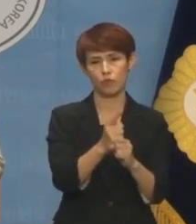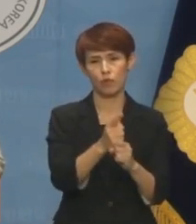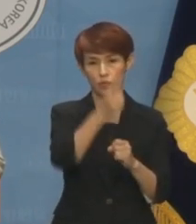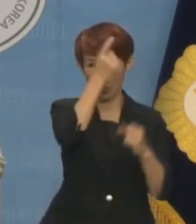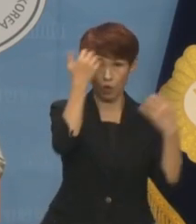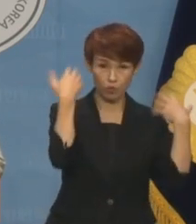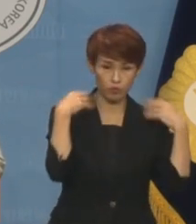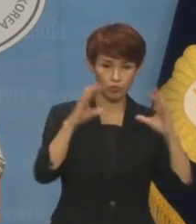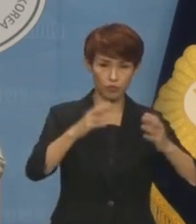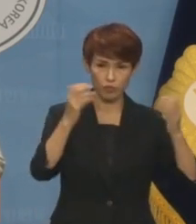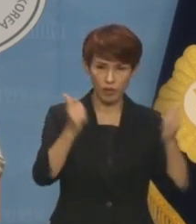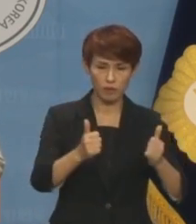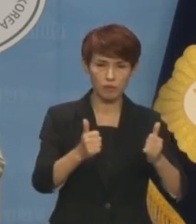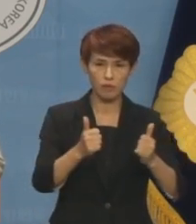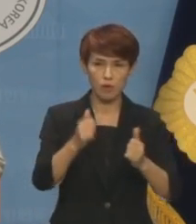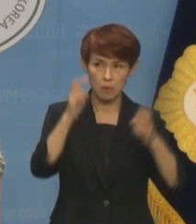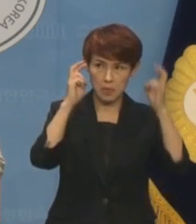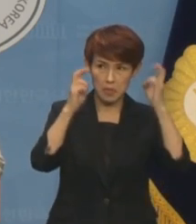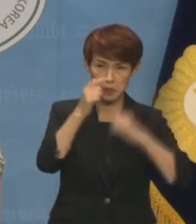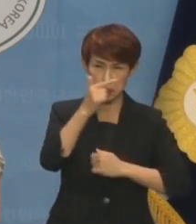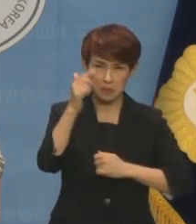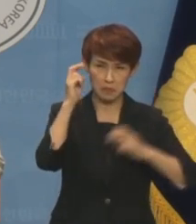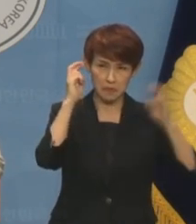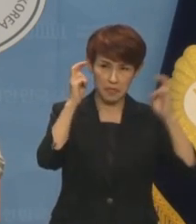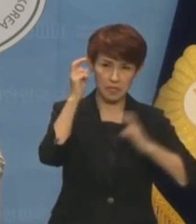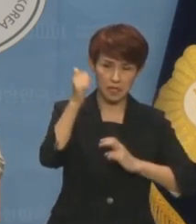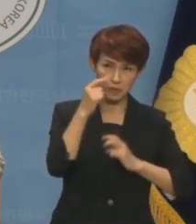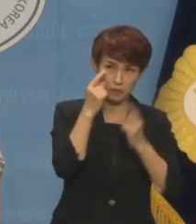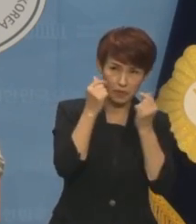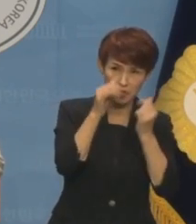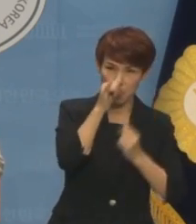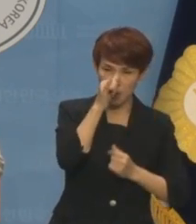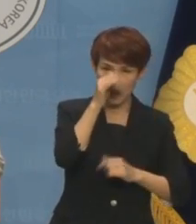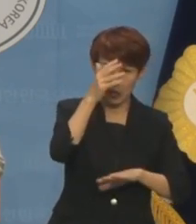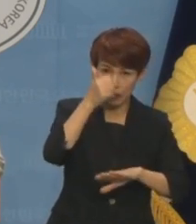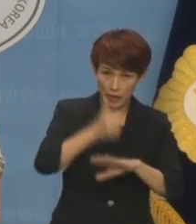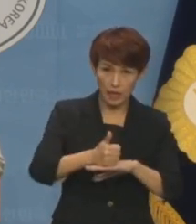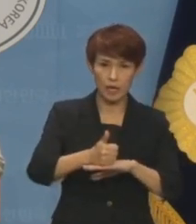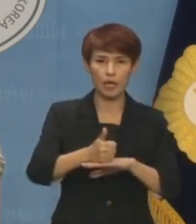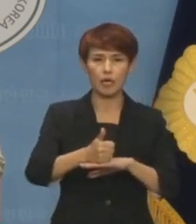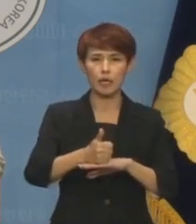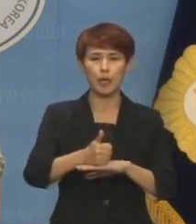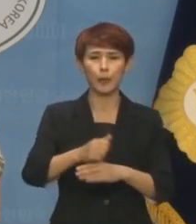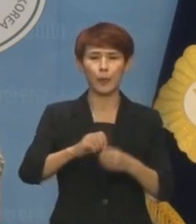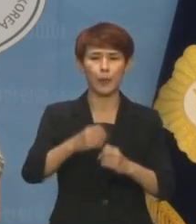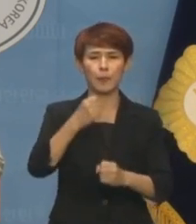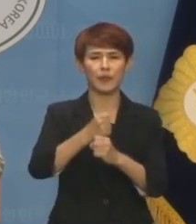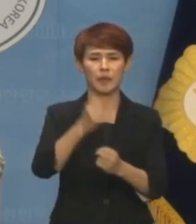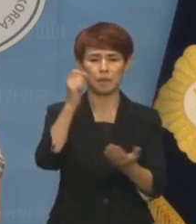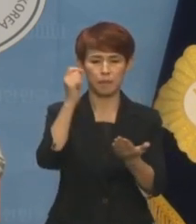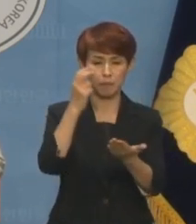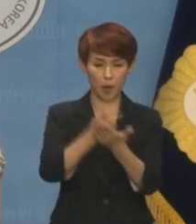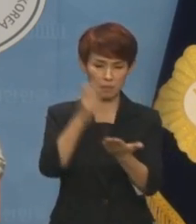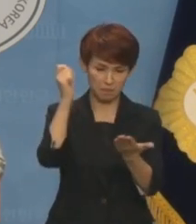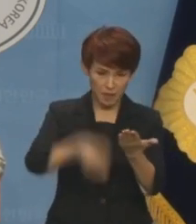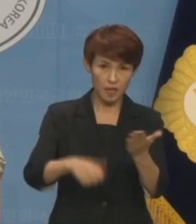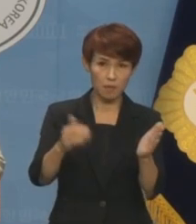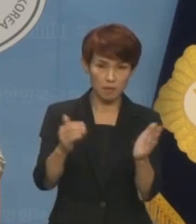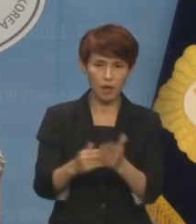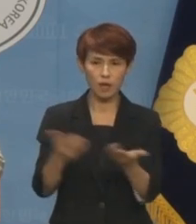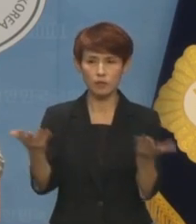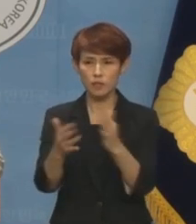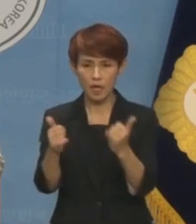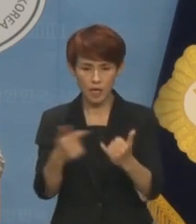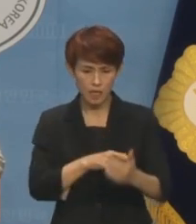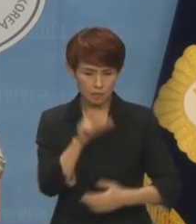국회는 자본의 눈치만 보며 무대책으로 일관하다가 뒤늦게 만든 법안에는 또다시 노동자들은